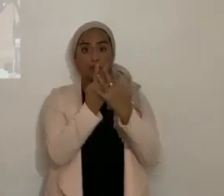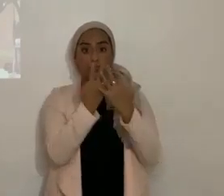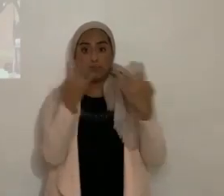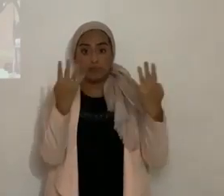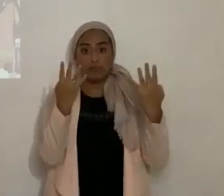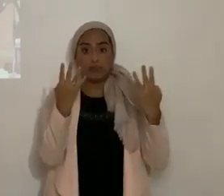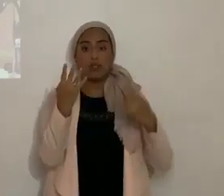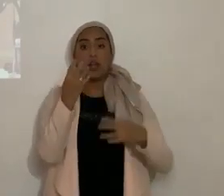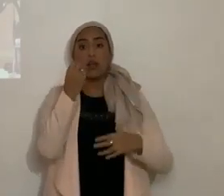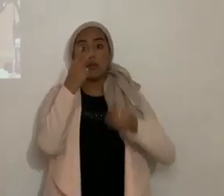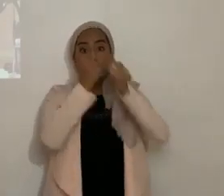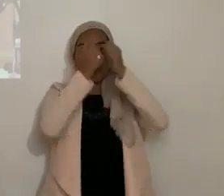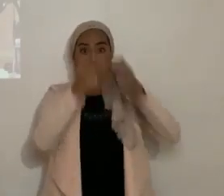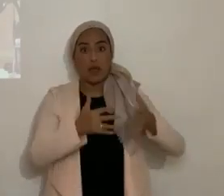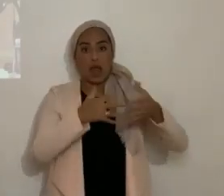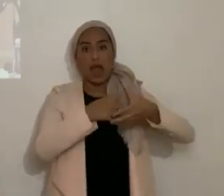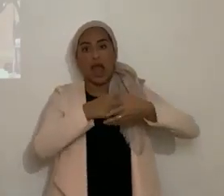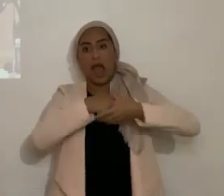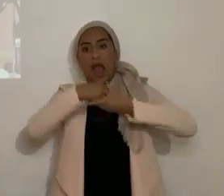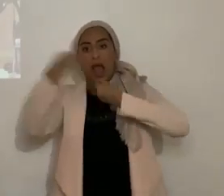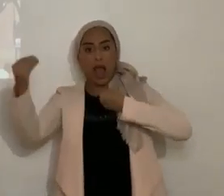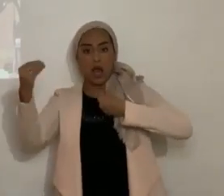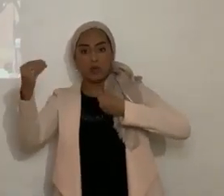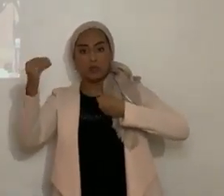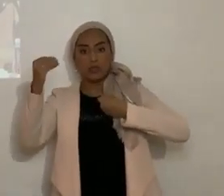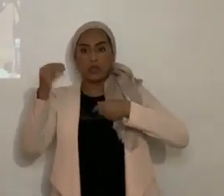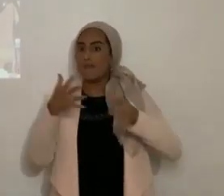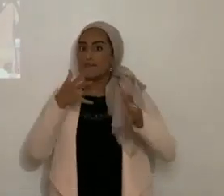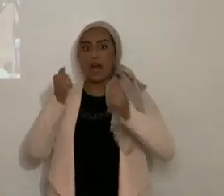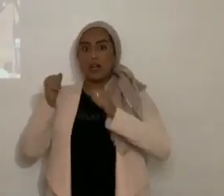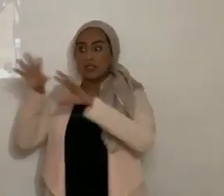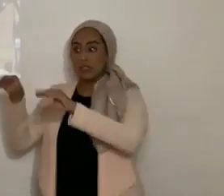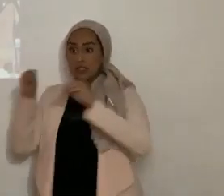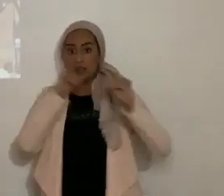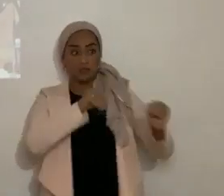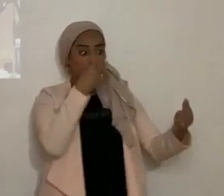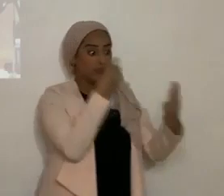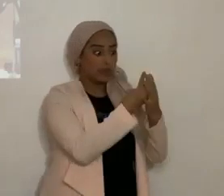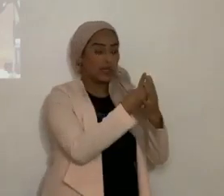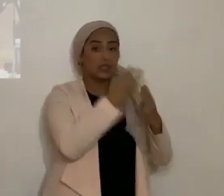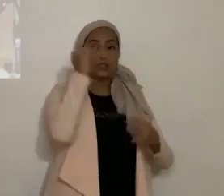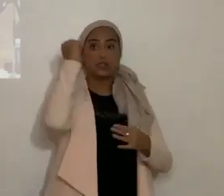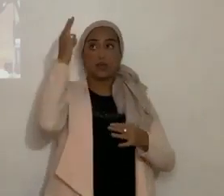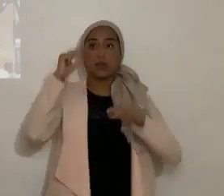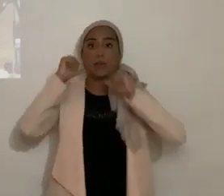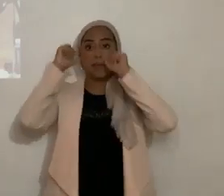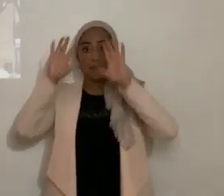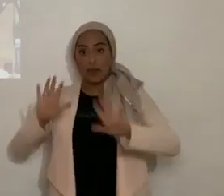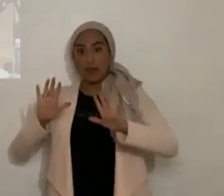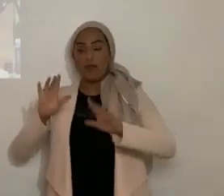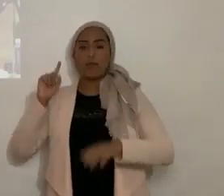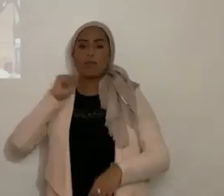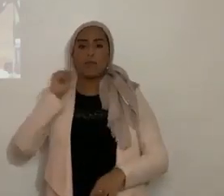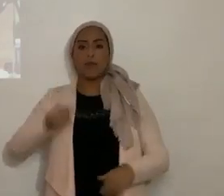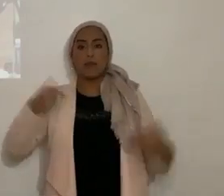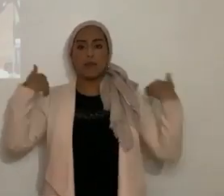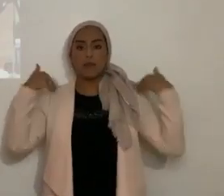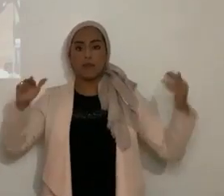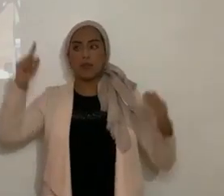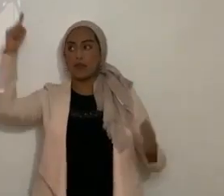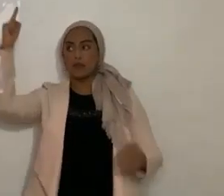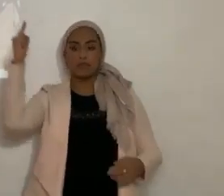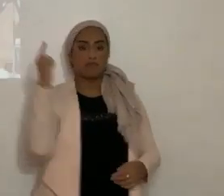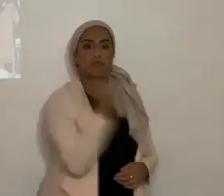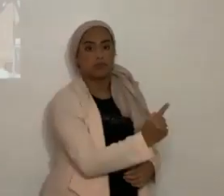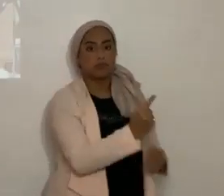y sacándolos. O sea, rápido por acá los tomaron. El eterno Yahweh, bendito es Él, envió un malaj, un ángel, un malaj,